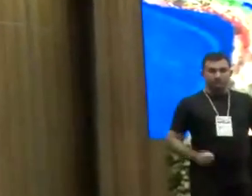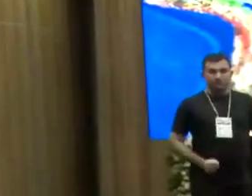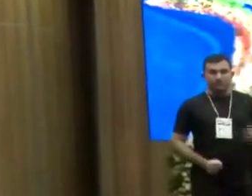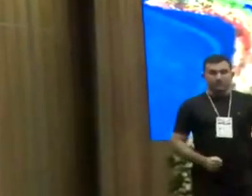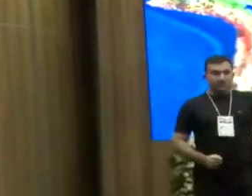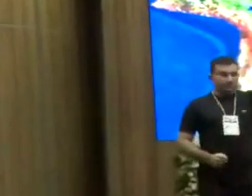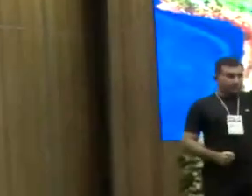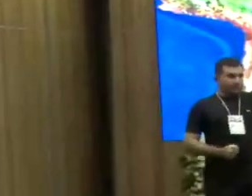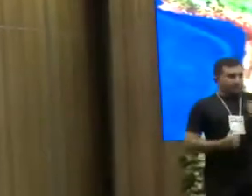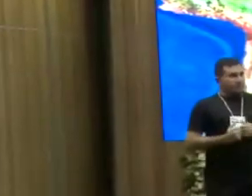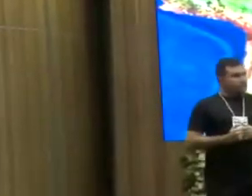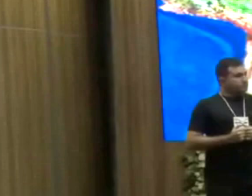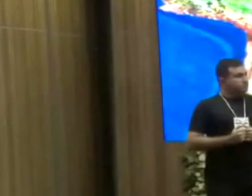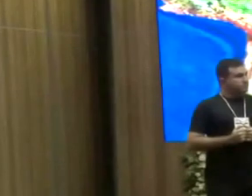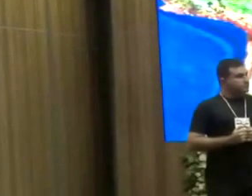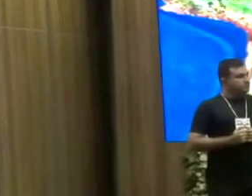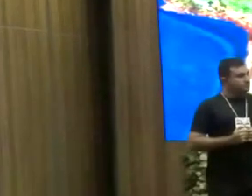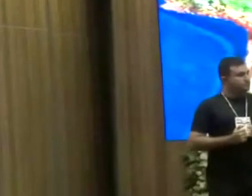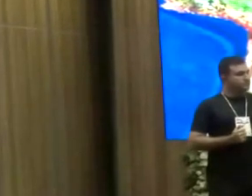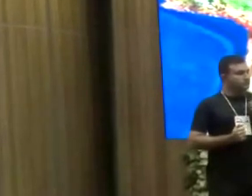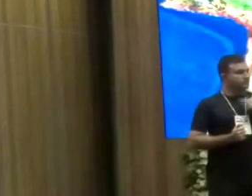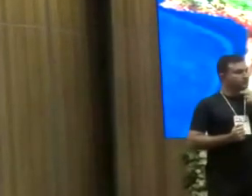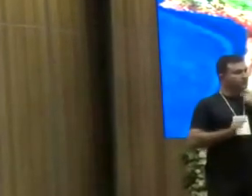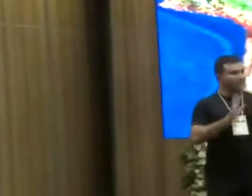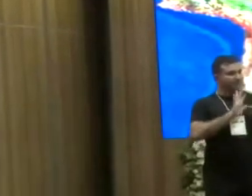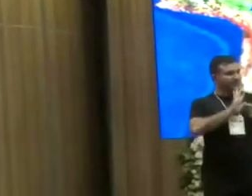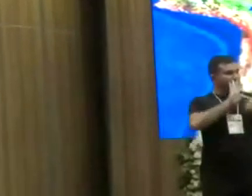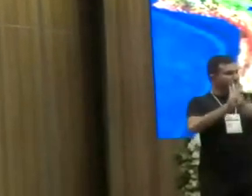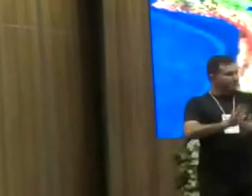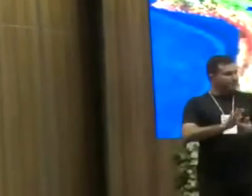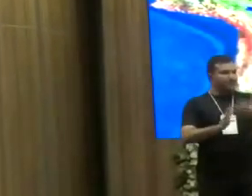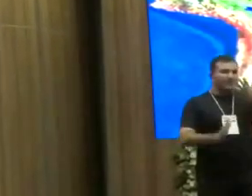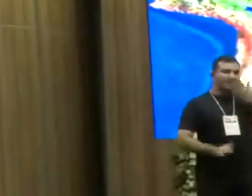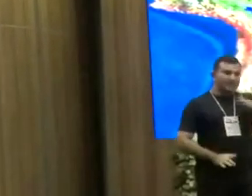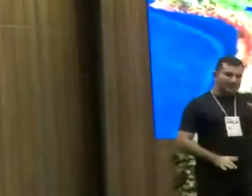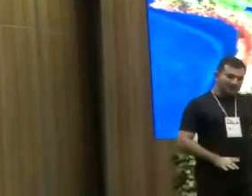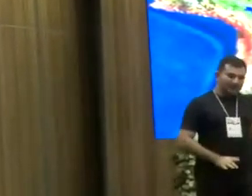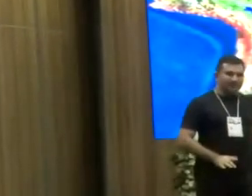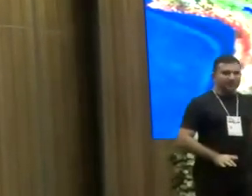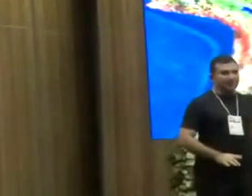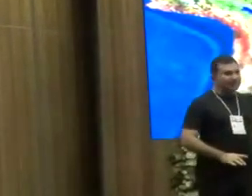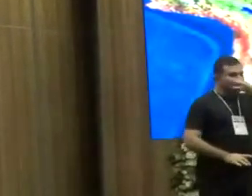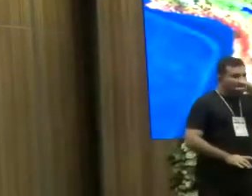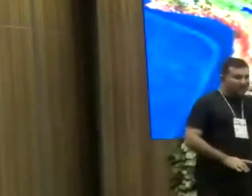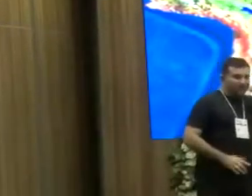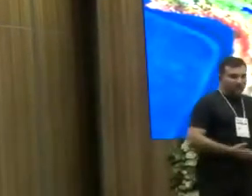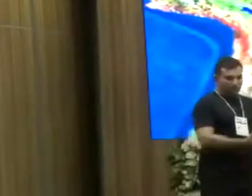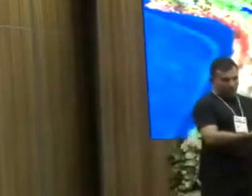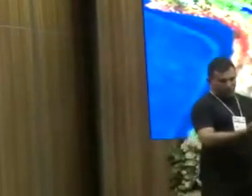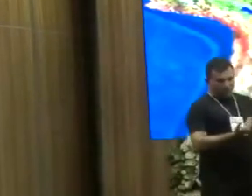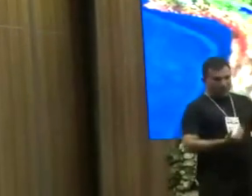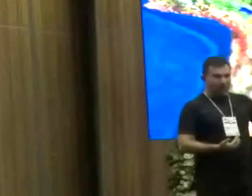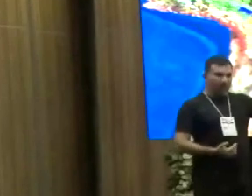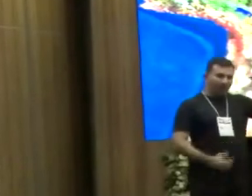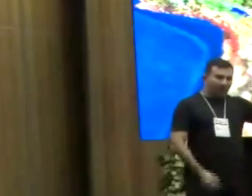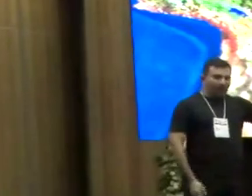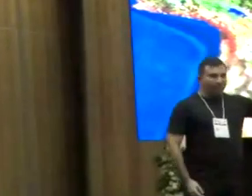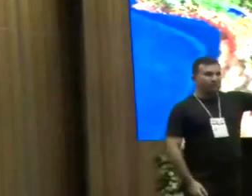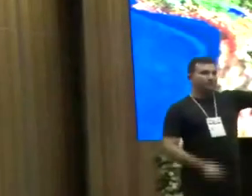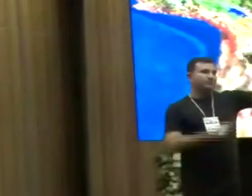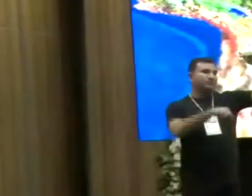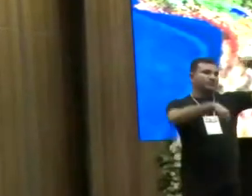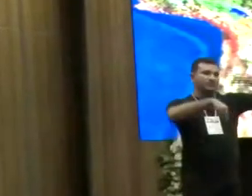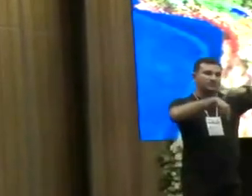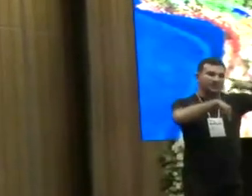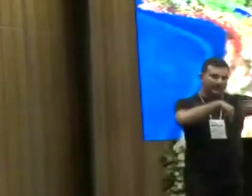Eu não posso apresentar para as crianças, os adolescentes, os jovens e os adultos desse